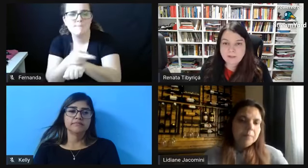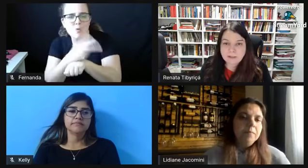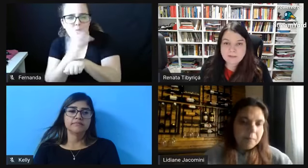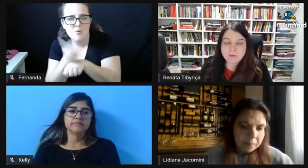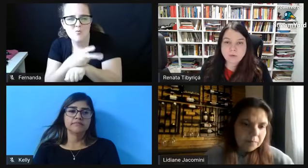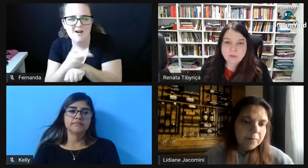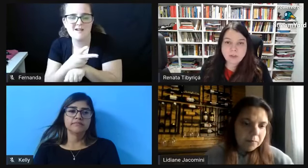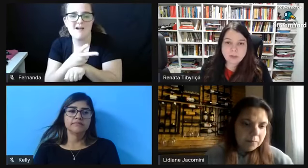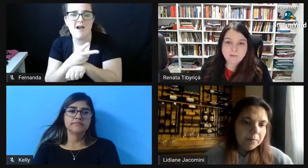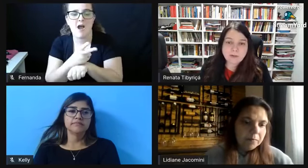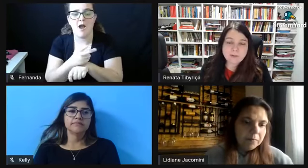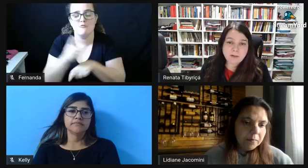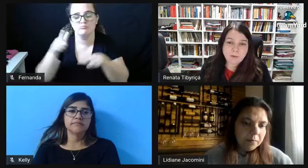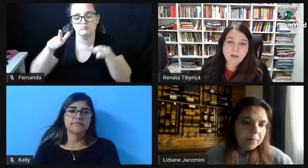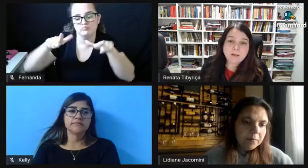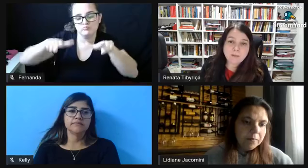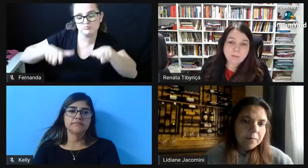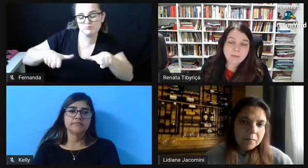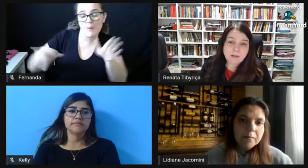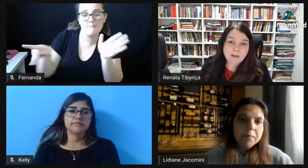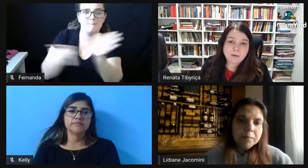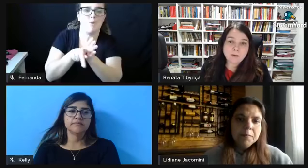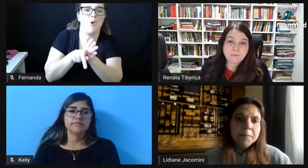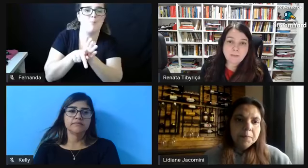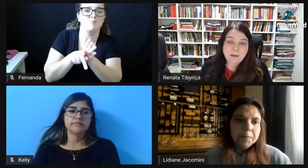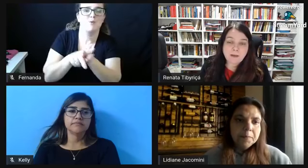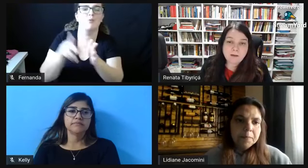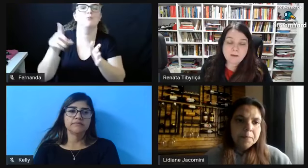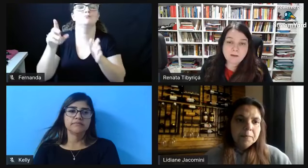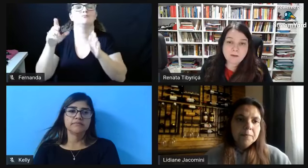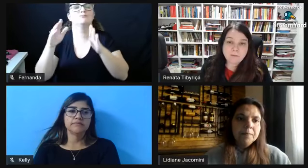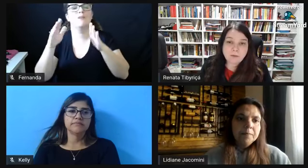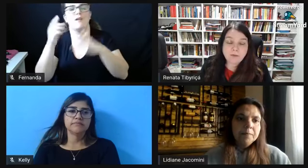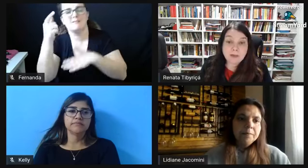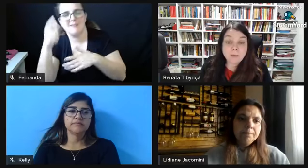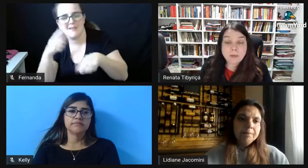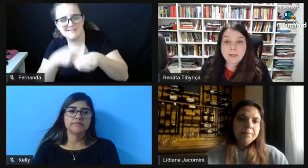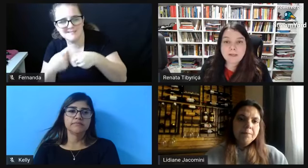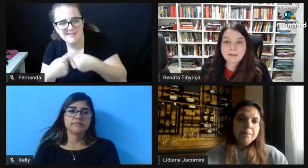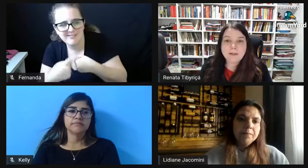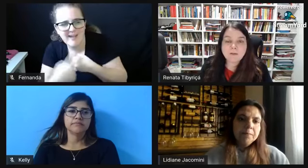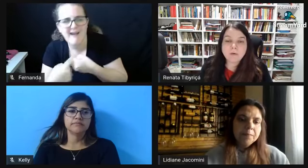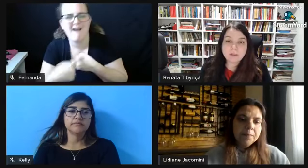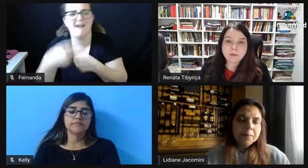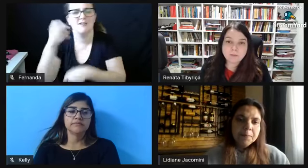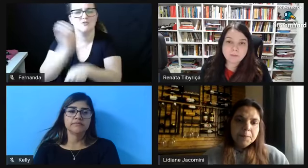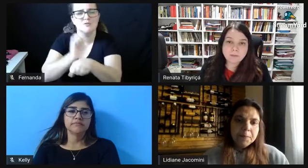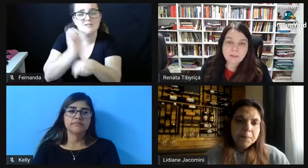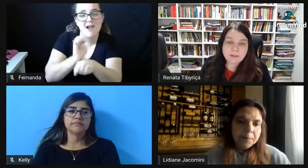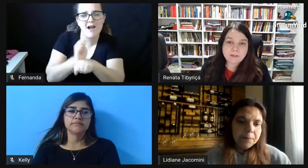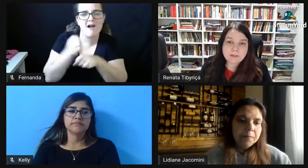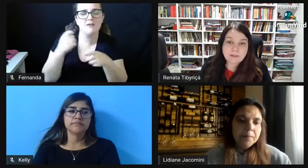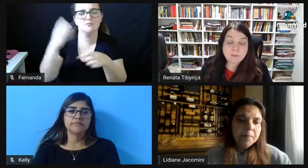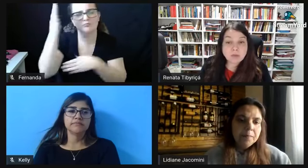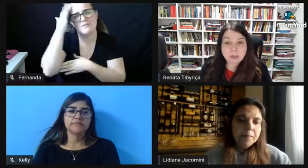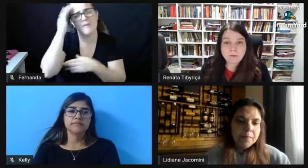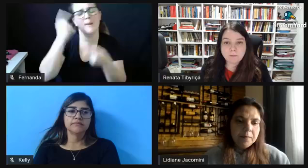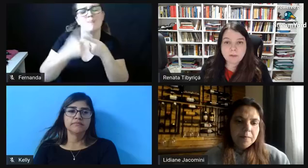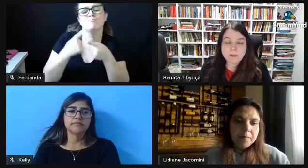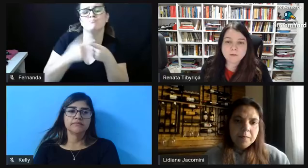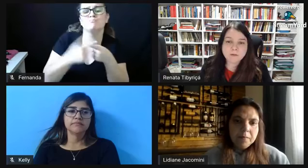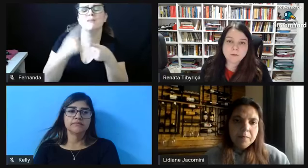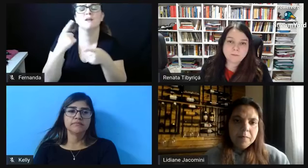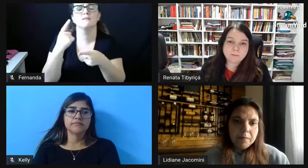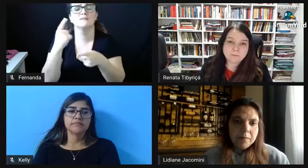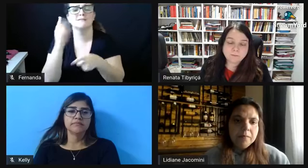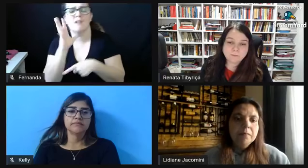ter uma orientação jurídica mais adequada e poder verificar por que está demorando e se tem motivo